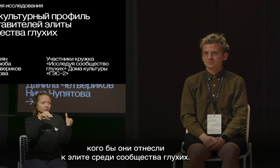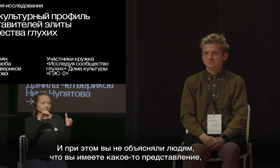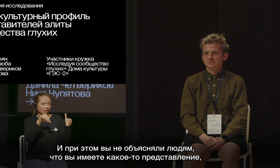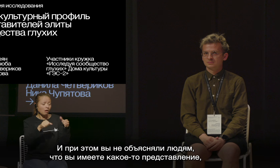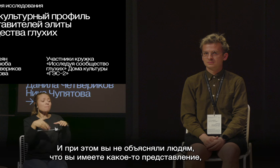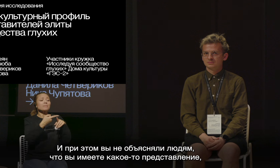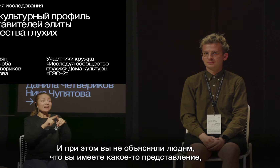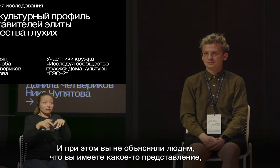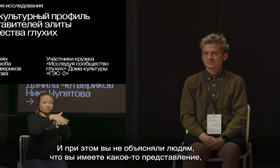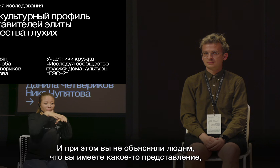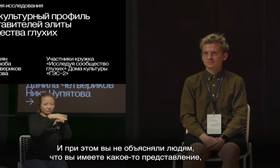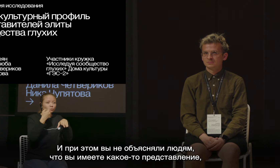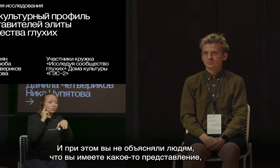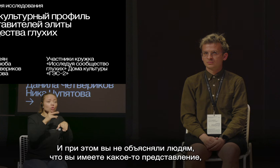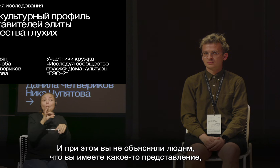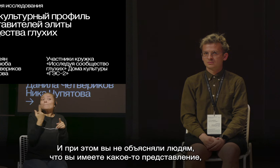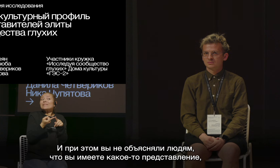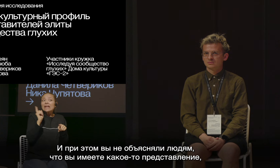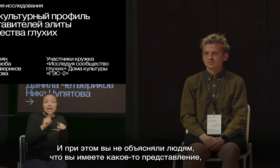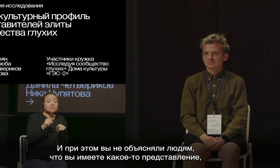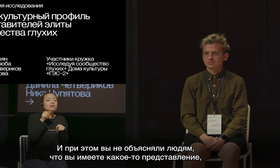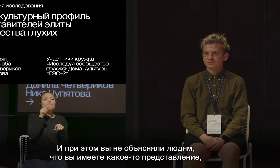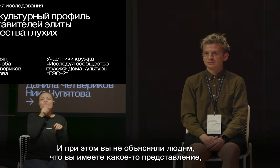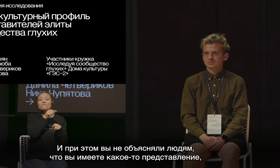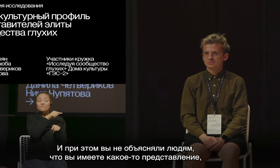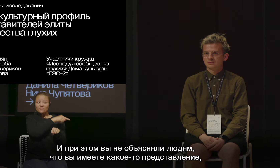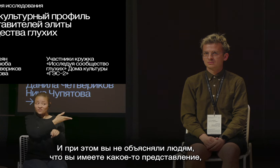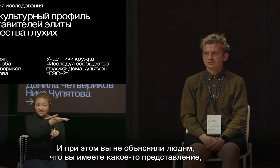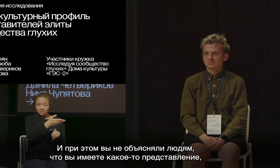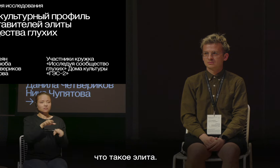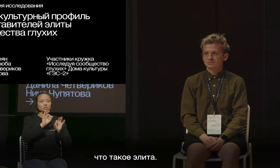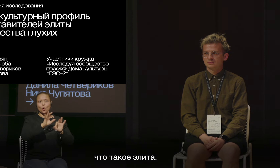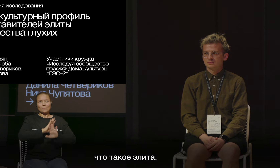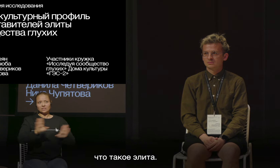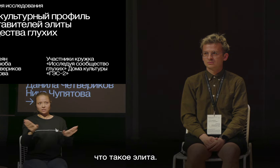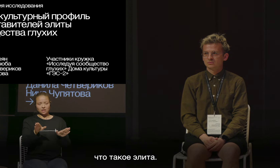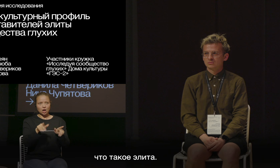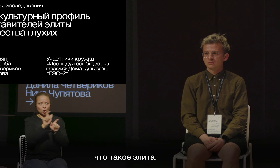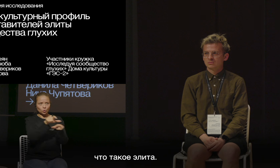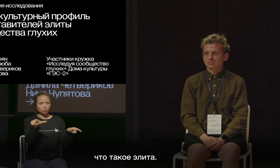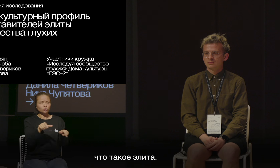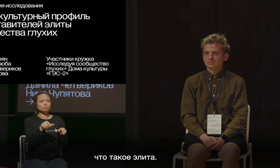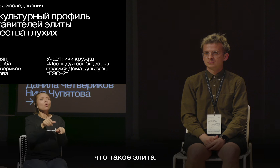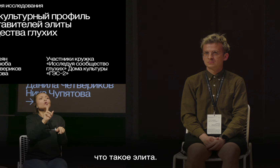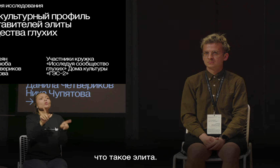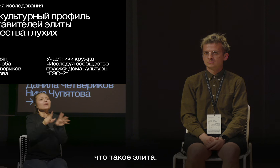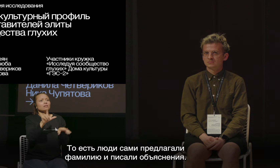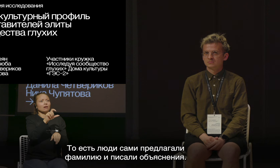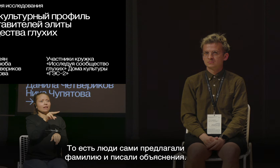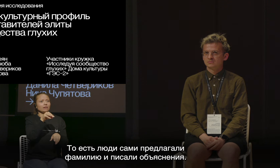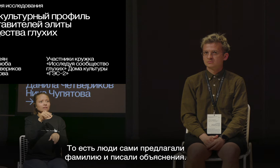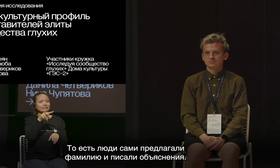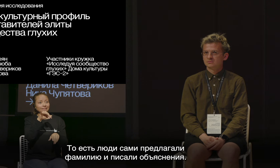не объясняли людям, что вы имеете какое-то там представление, что такое элита. То есть люди сами предлагали фамилию и